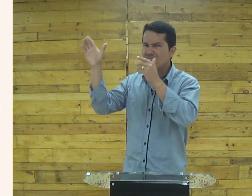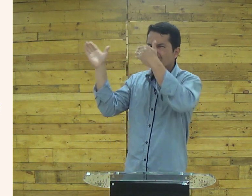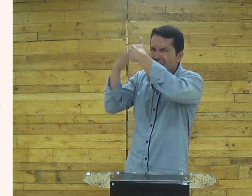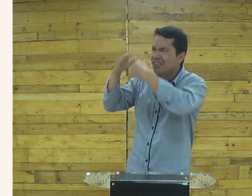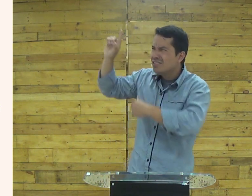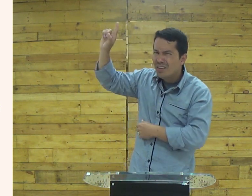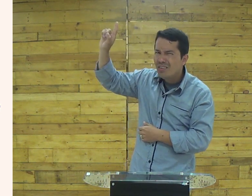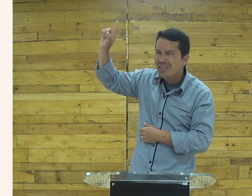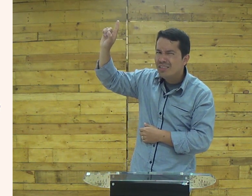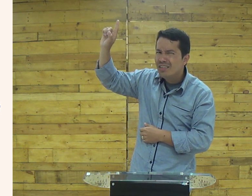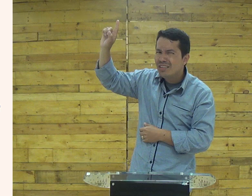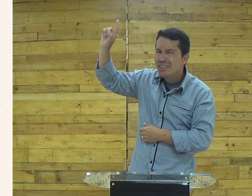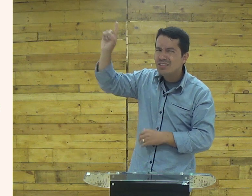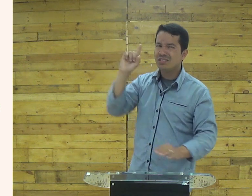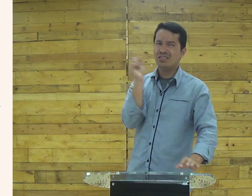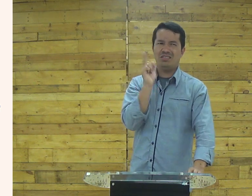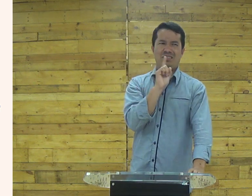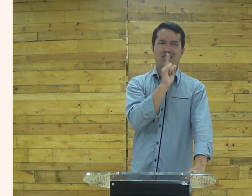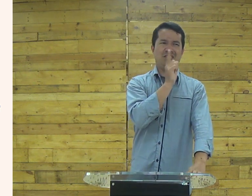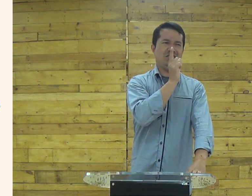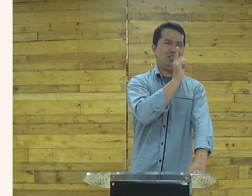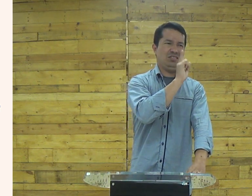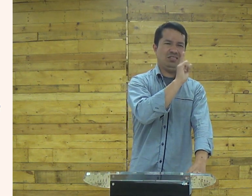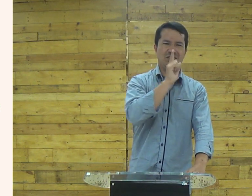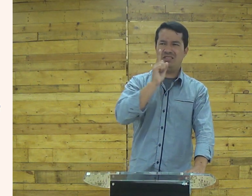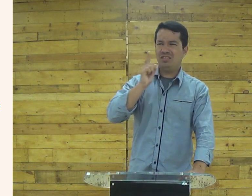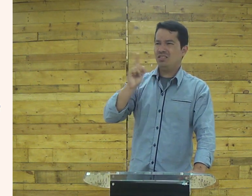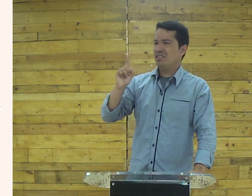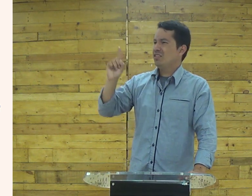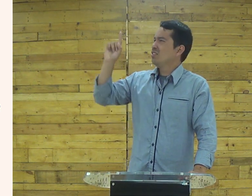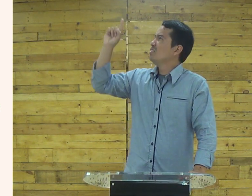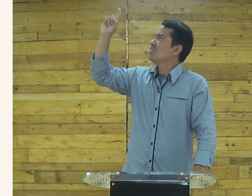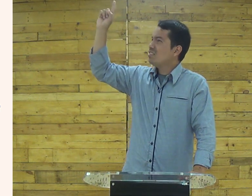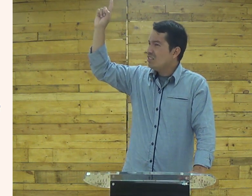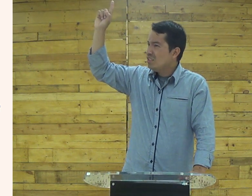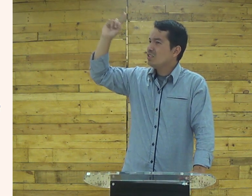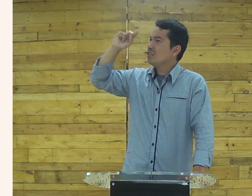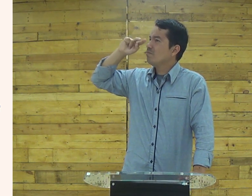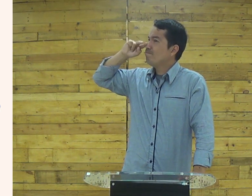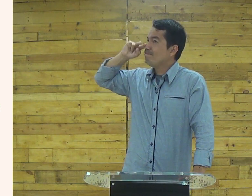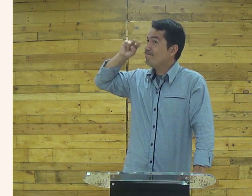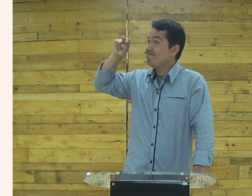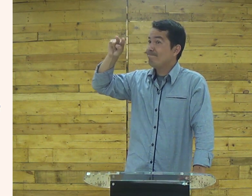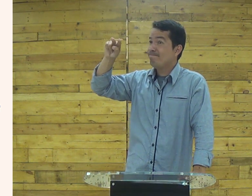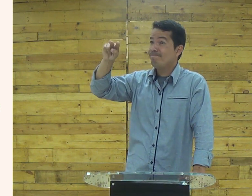rosto, mas de Deus não é possível. Não, Deus vê